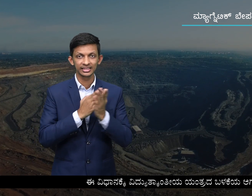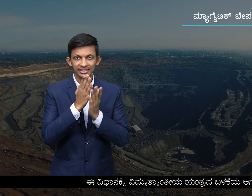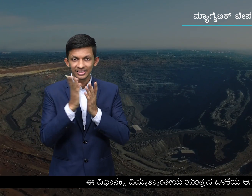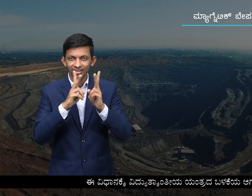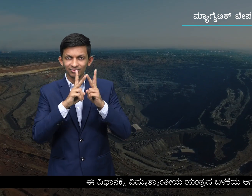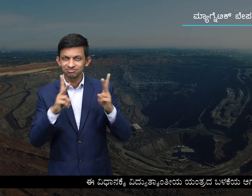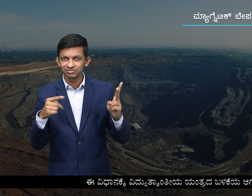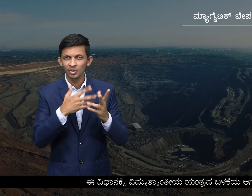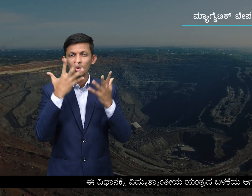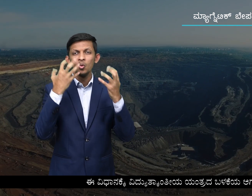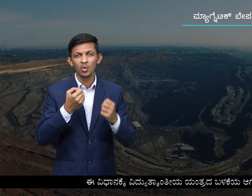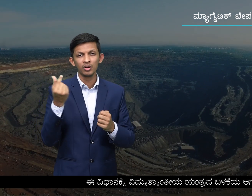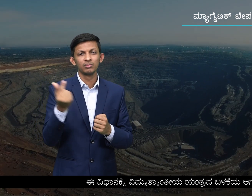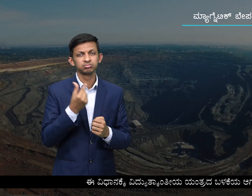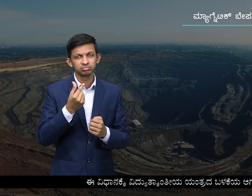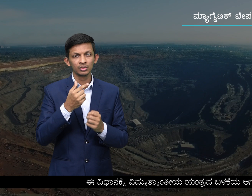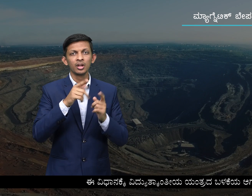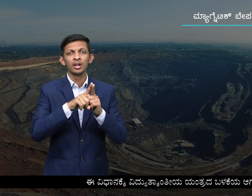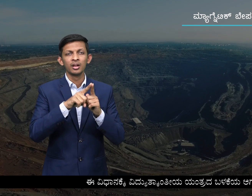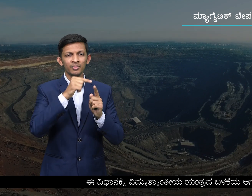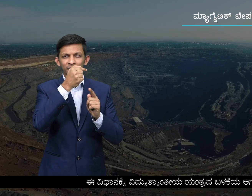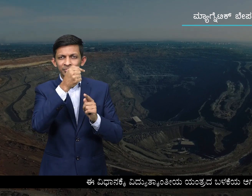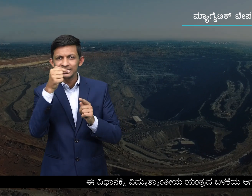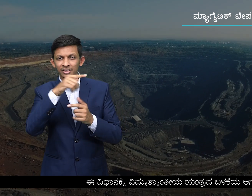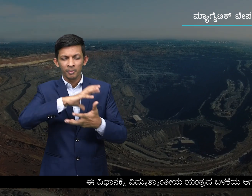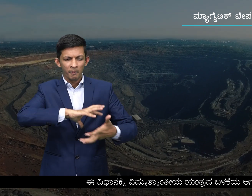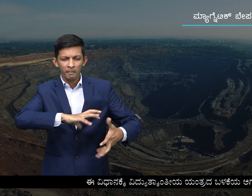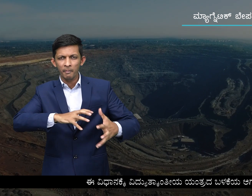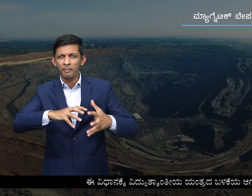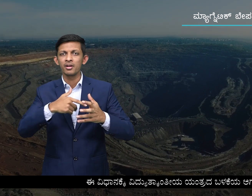ಈ ವಿಧಾನಕ್ಕೆ ವಿದ್ಯುತ್ಕಾಂತೀಯ ಯಂತ್ರದ ಬಳಕೆಯ ಅಗತ್ಯವಿದೆ.